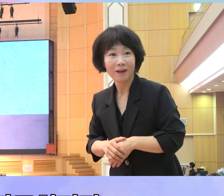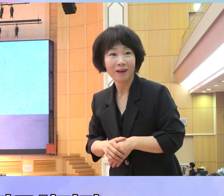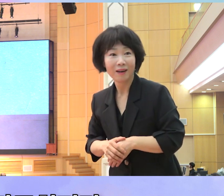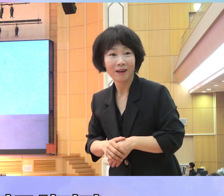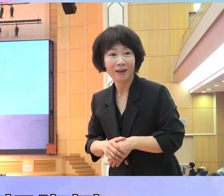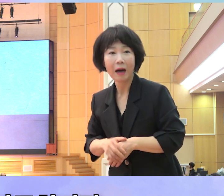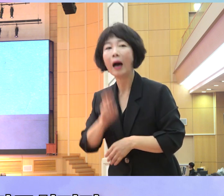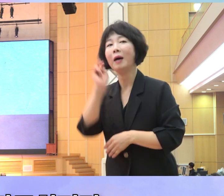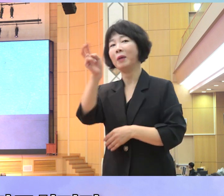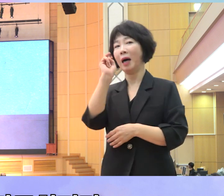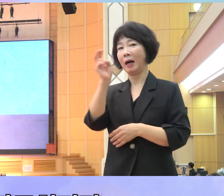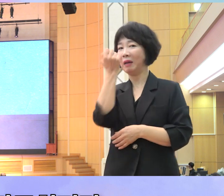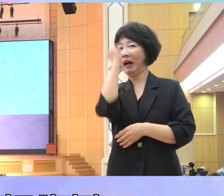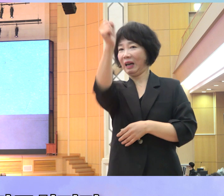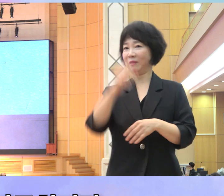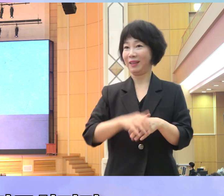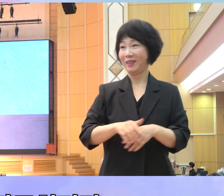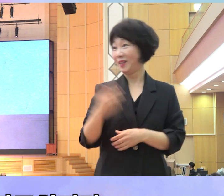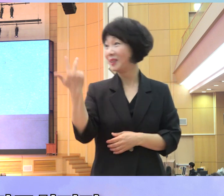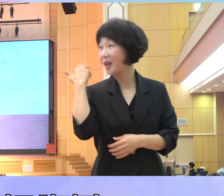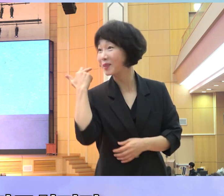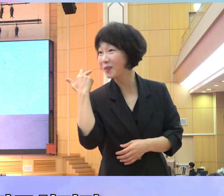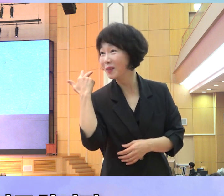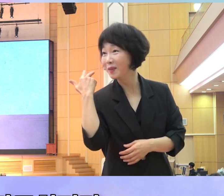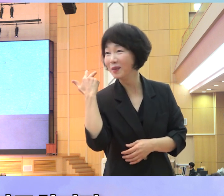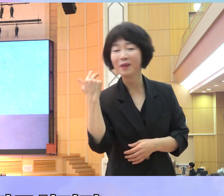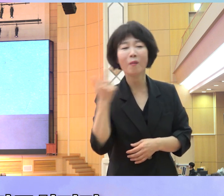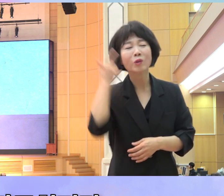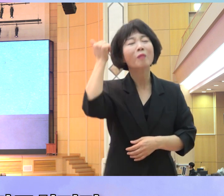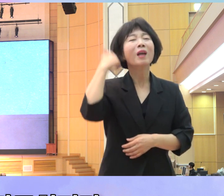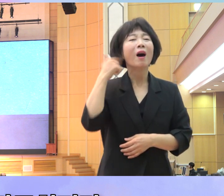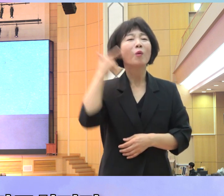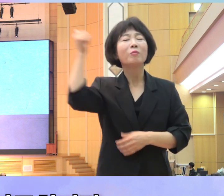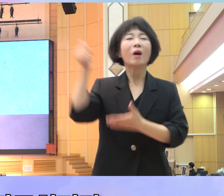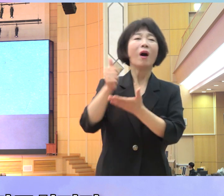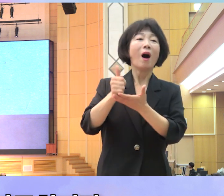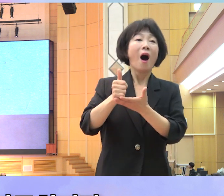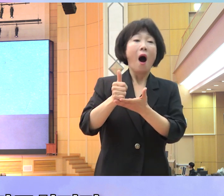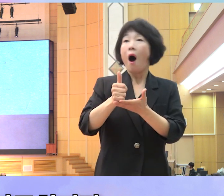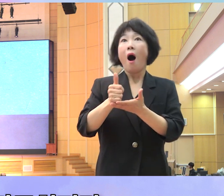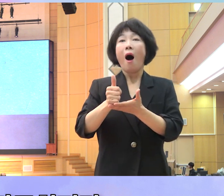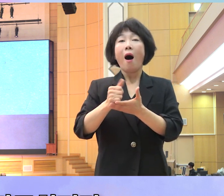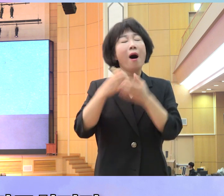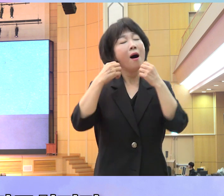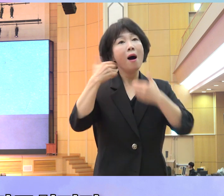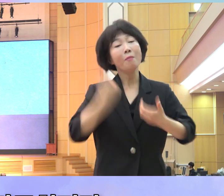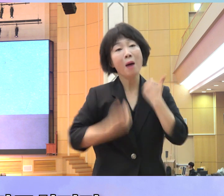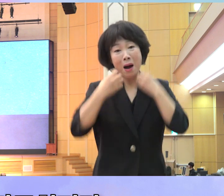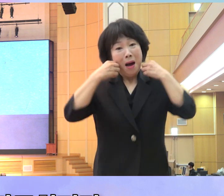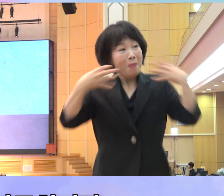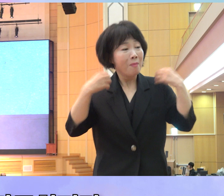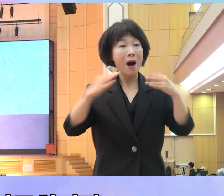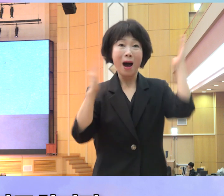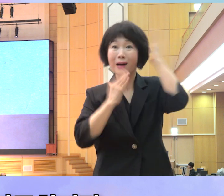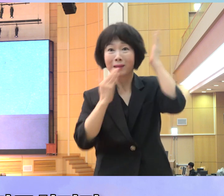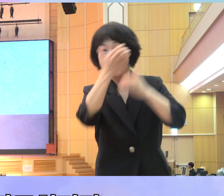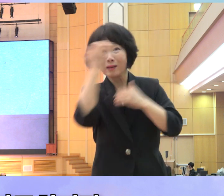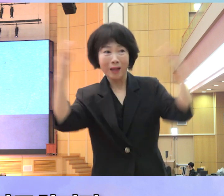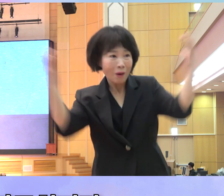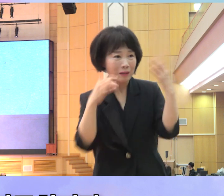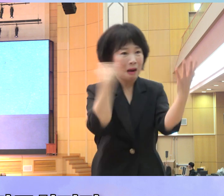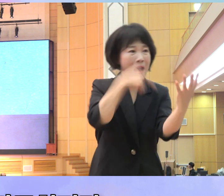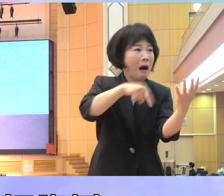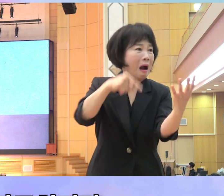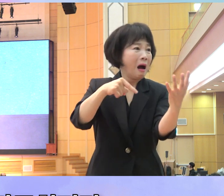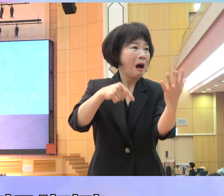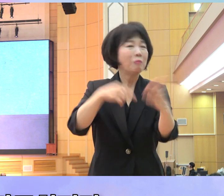게 목요일, 금요일, 토요일 계속 그 청소년 청년부 캠프를 막 늦게까지 집례하고